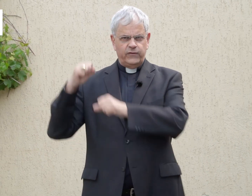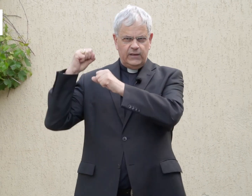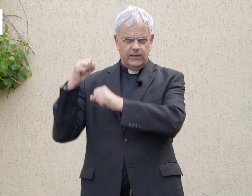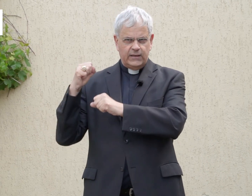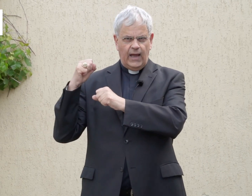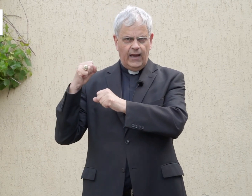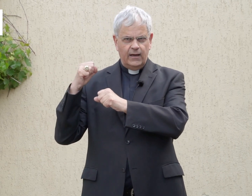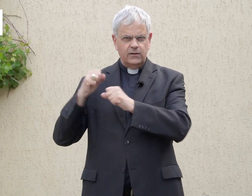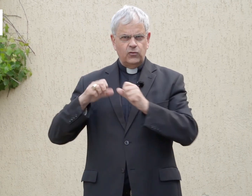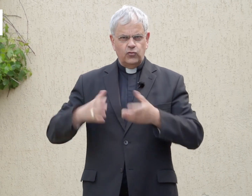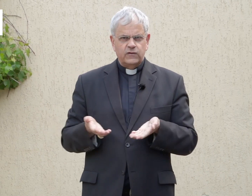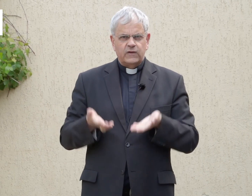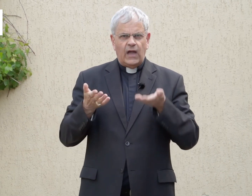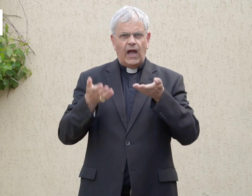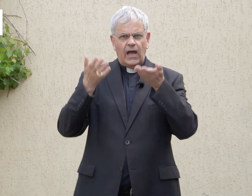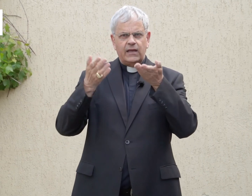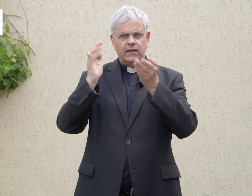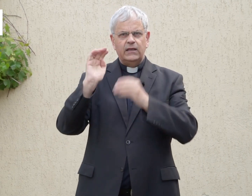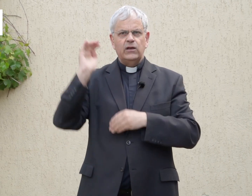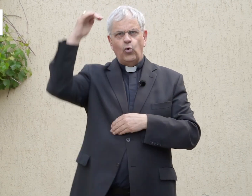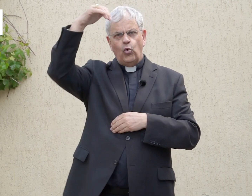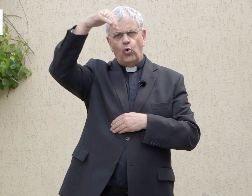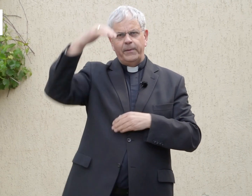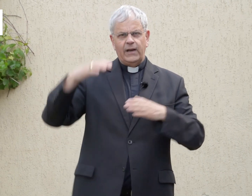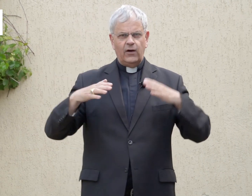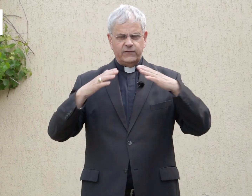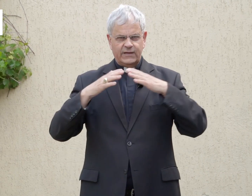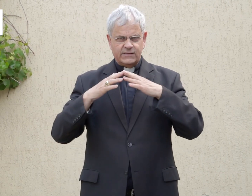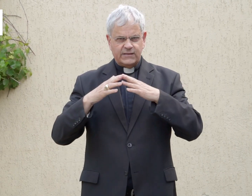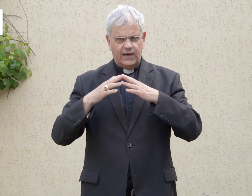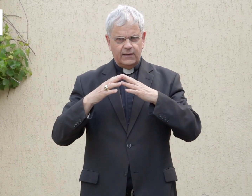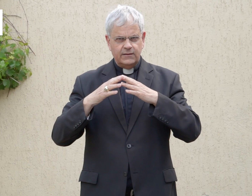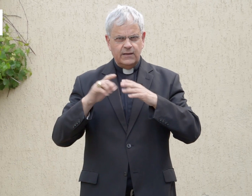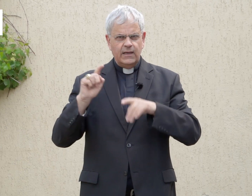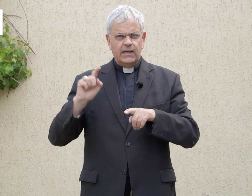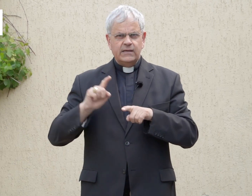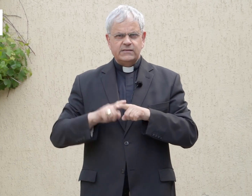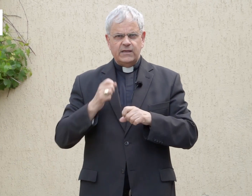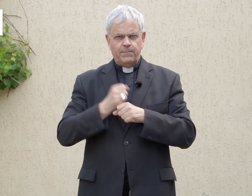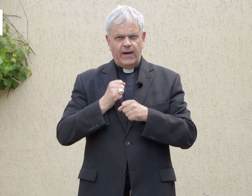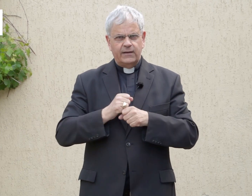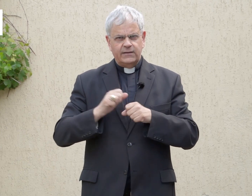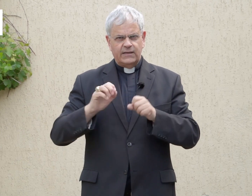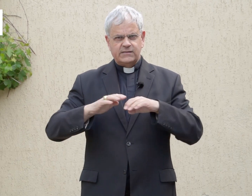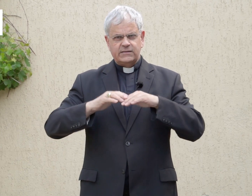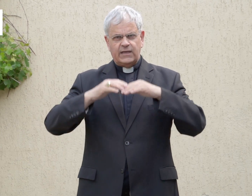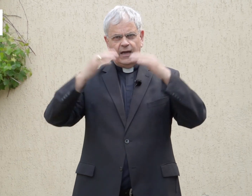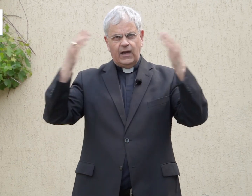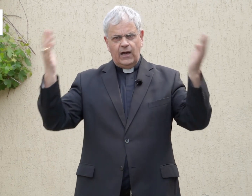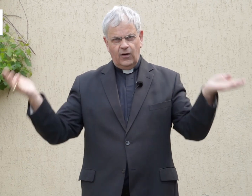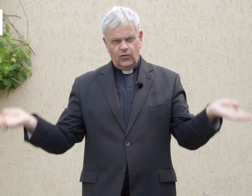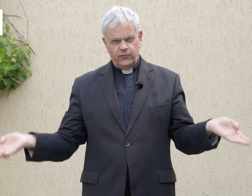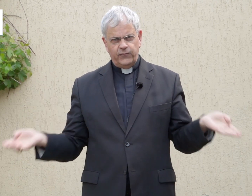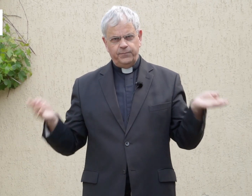die Trage und tragen ihn oben auf das Dach. Sie machen das Dach auf